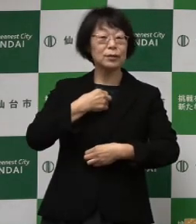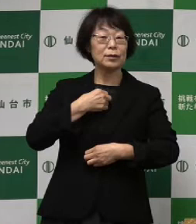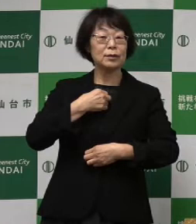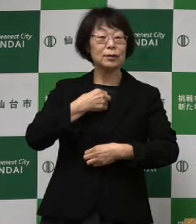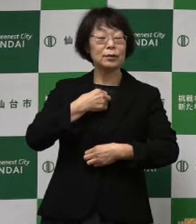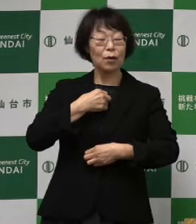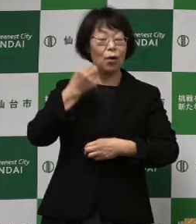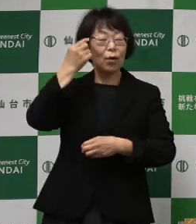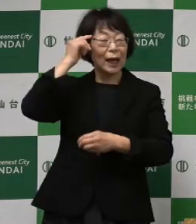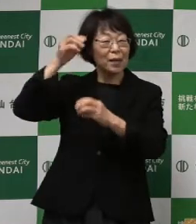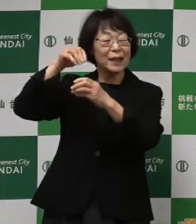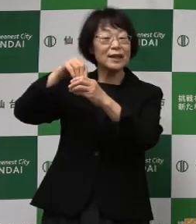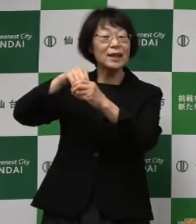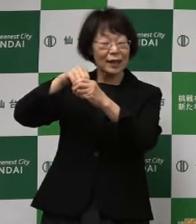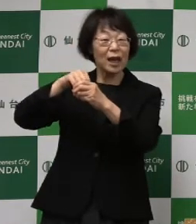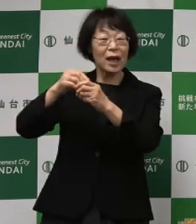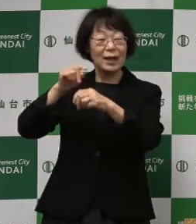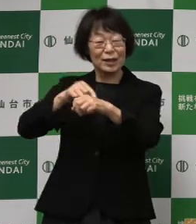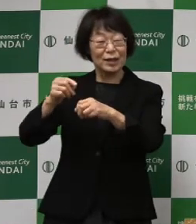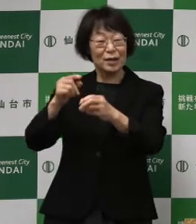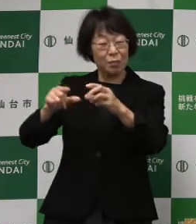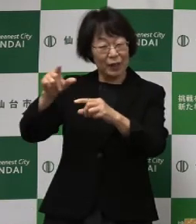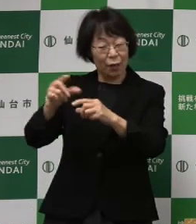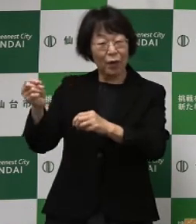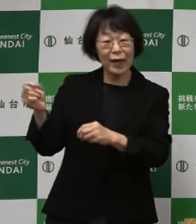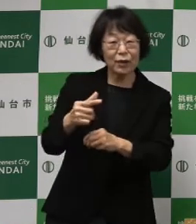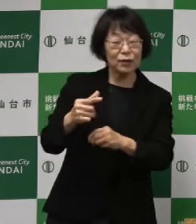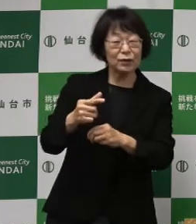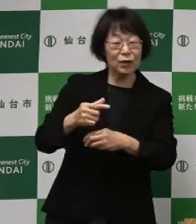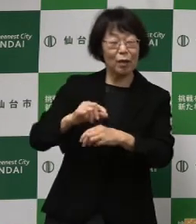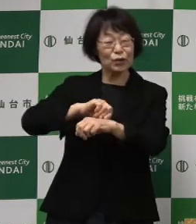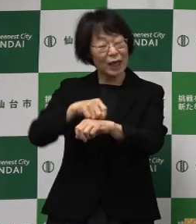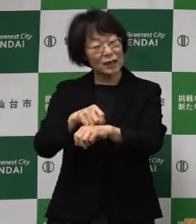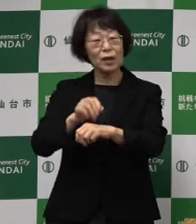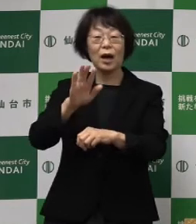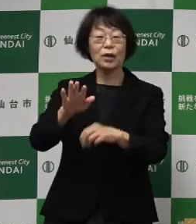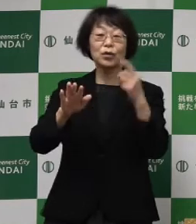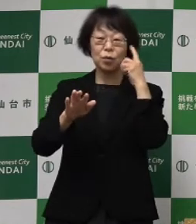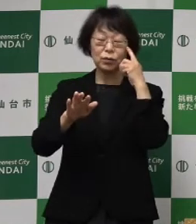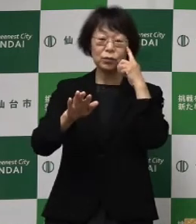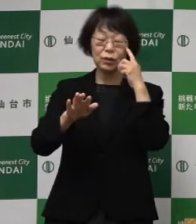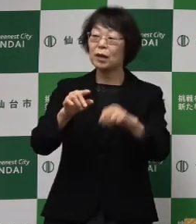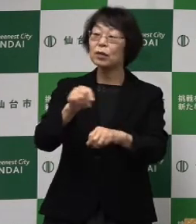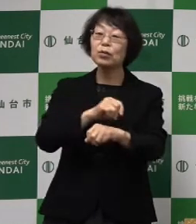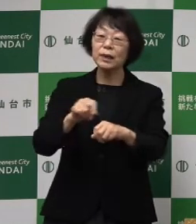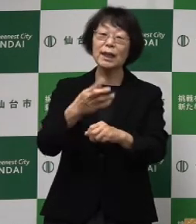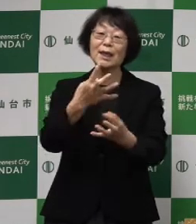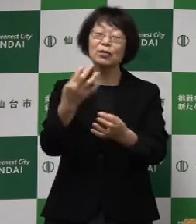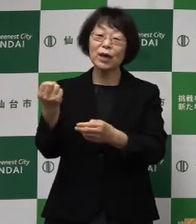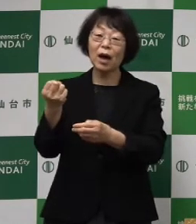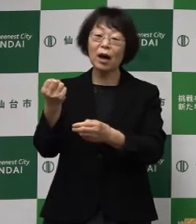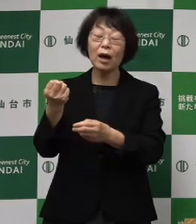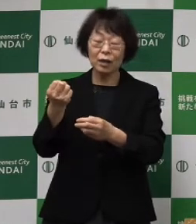を念頭にしながら迅速にしていくというこの難しさはやはりあるんだろうと思います。とりわけあのいくつか選